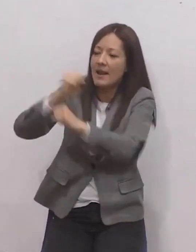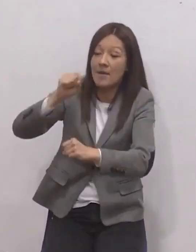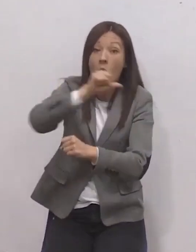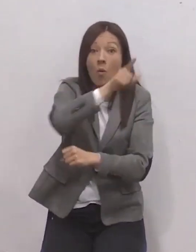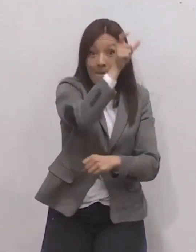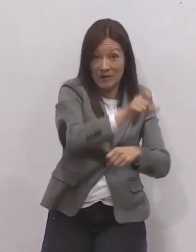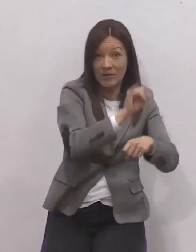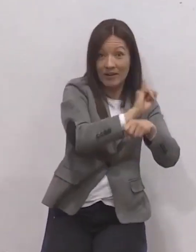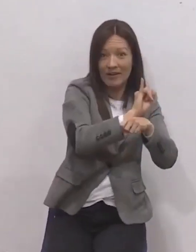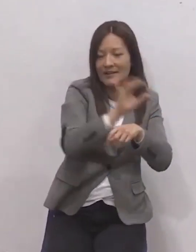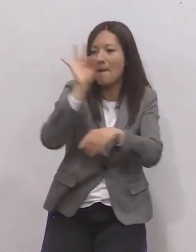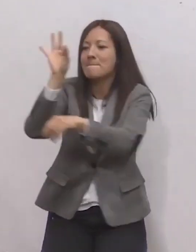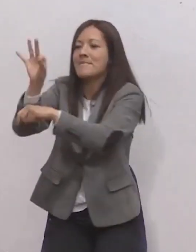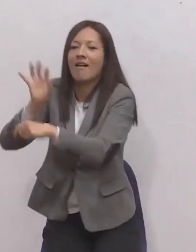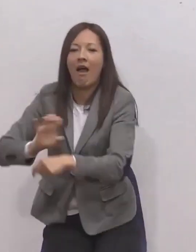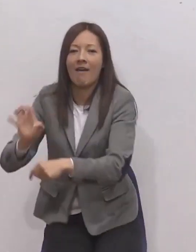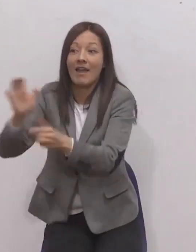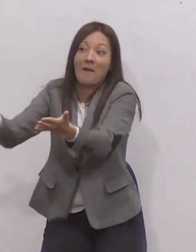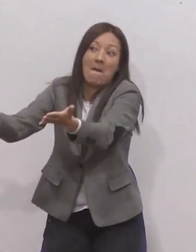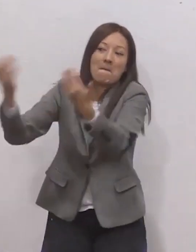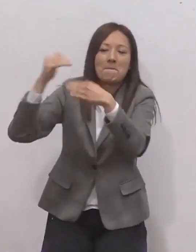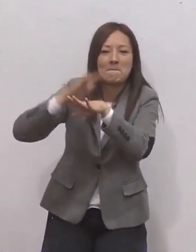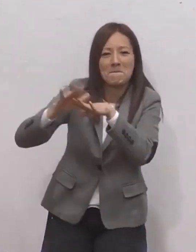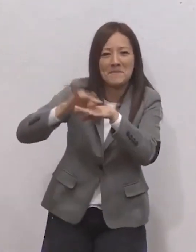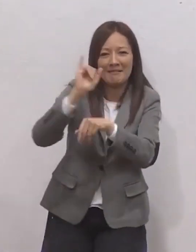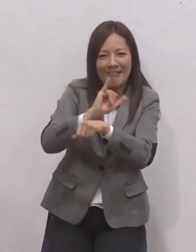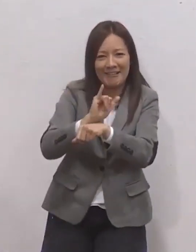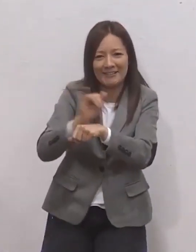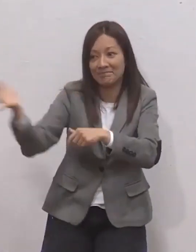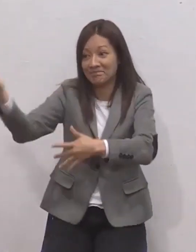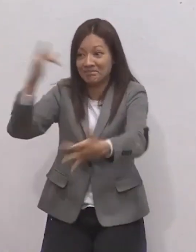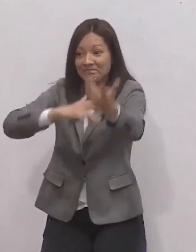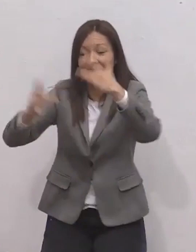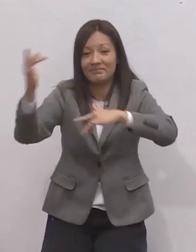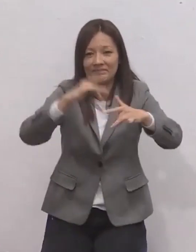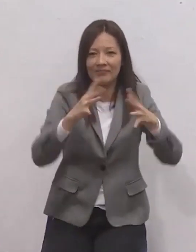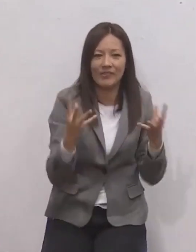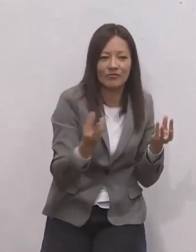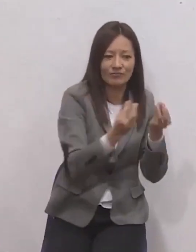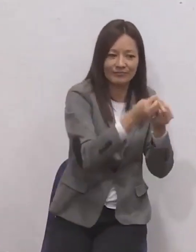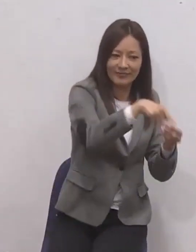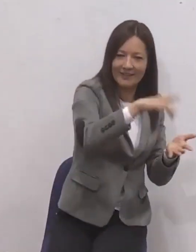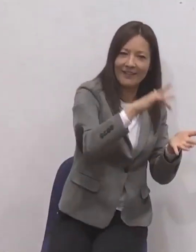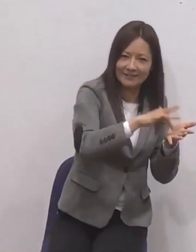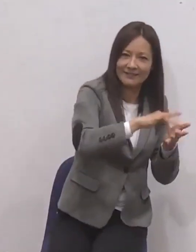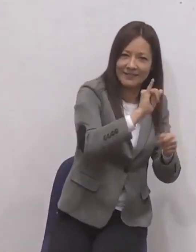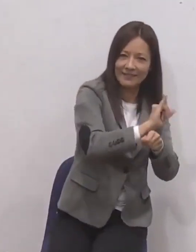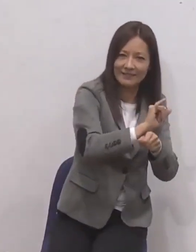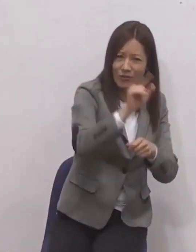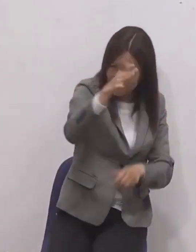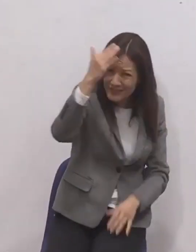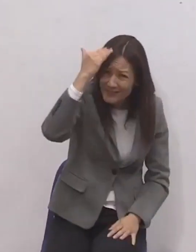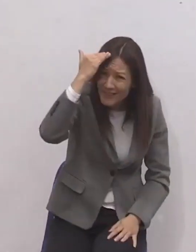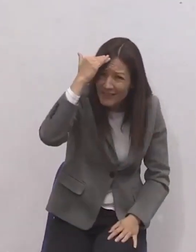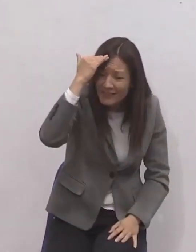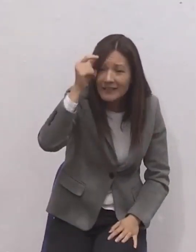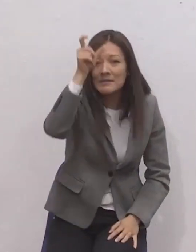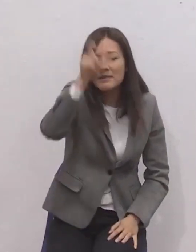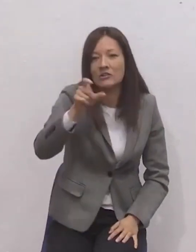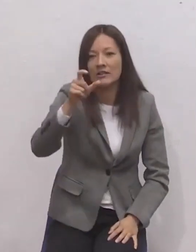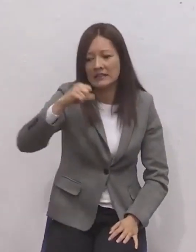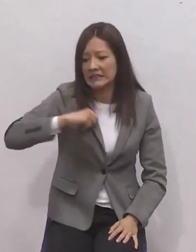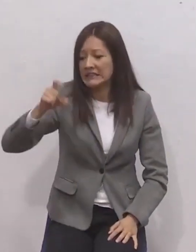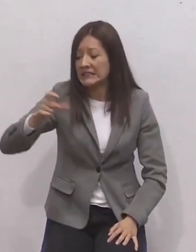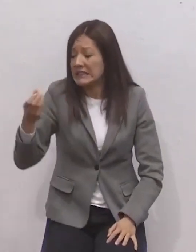el evangelio y los ganó para Cristo. Y empezaron a congregarse en la iglesia. Usted sabe que una persona que tiene necesidad